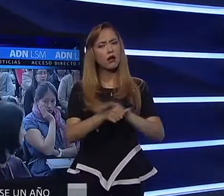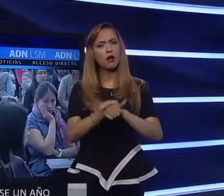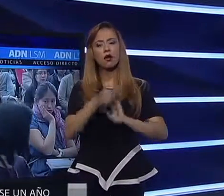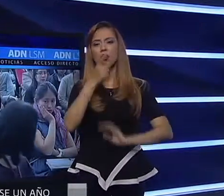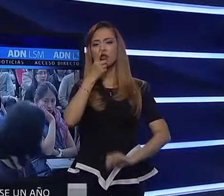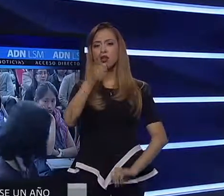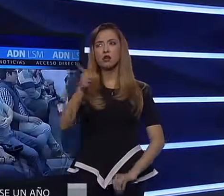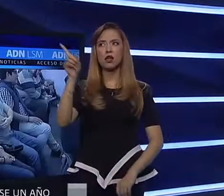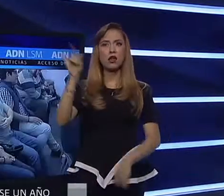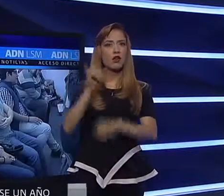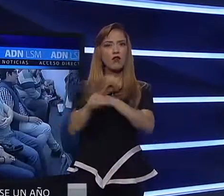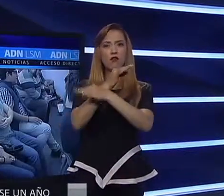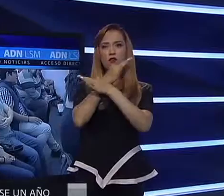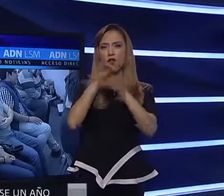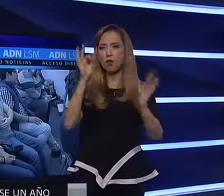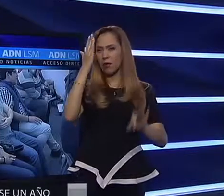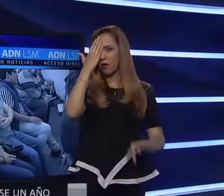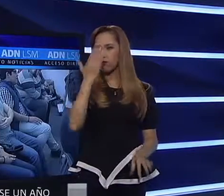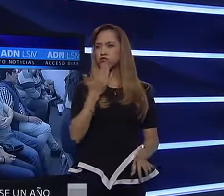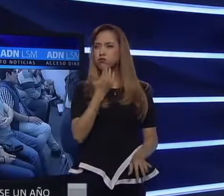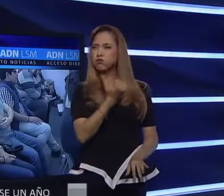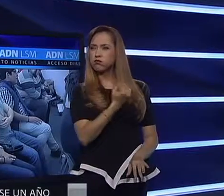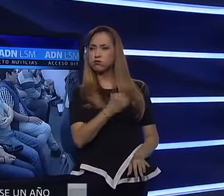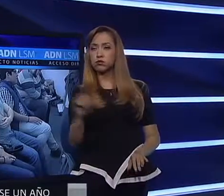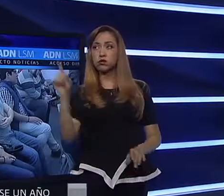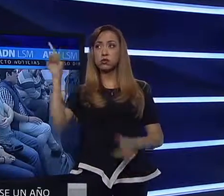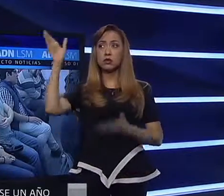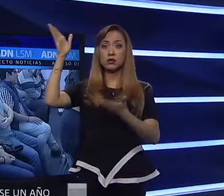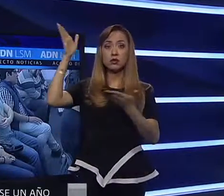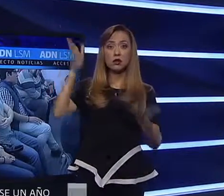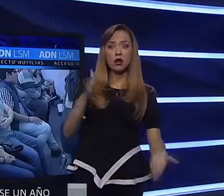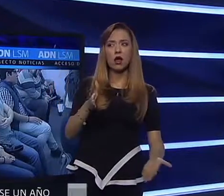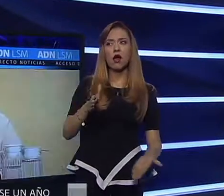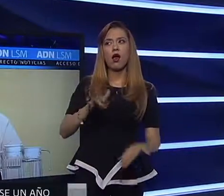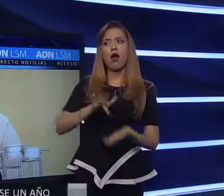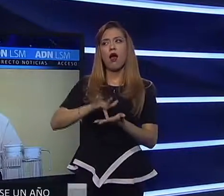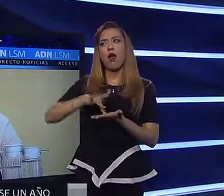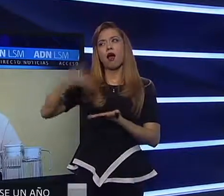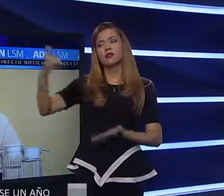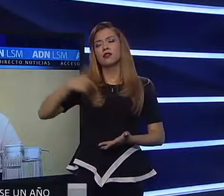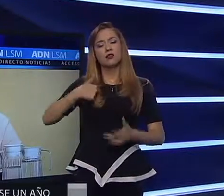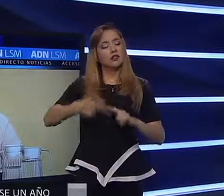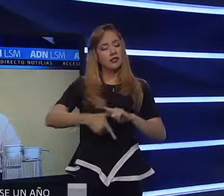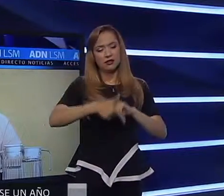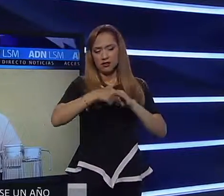del grupo de expertos internacionales les da una esperanza para seguir buscando a sus hijos.